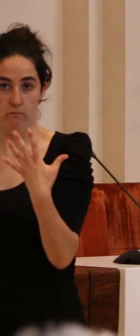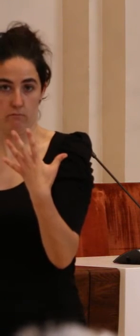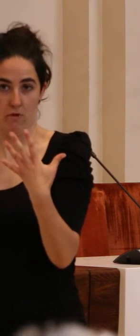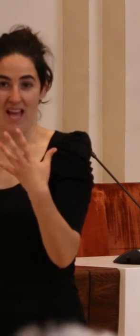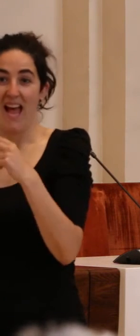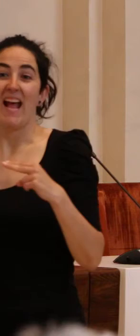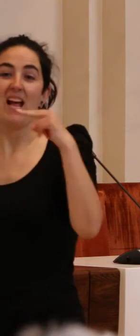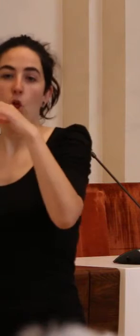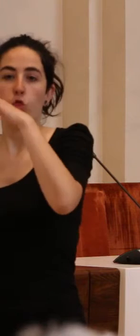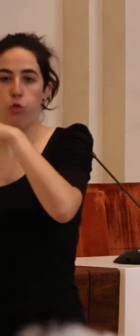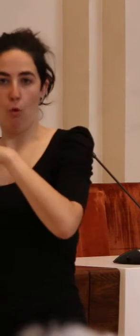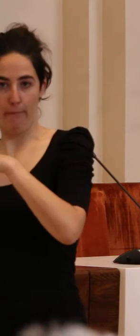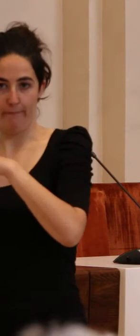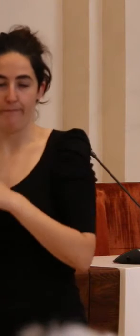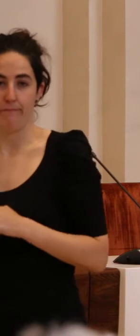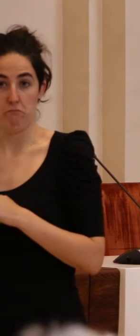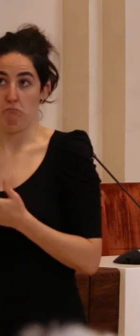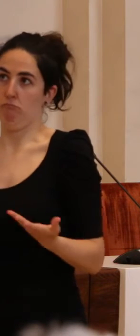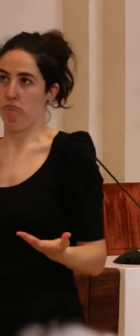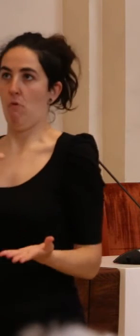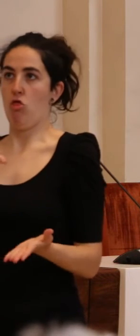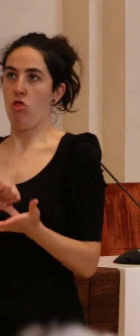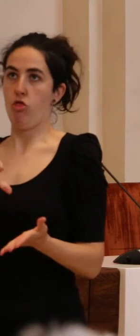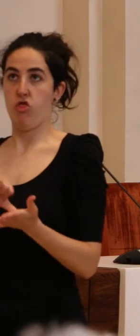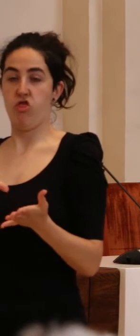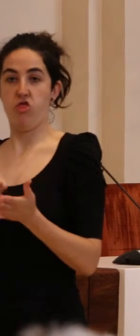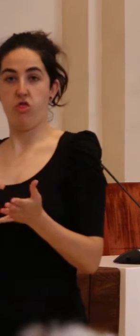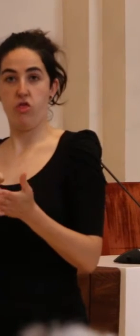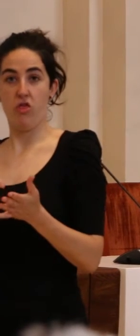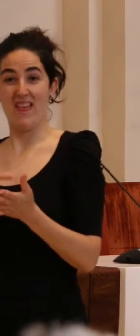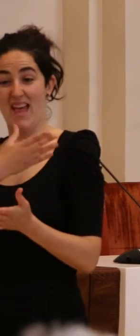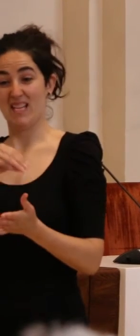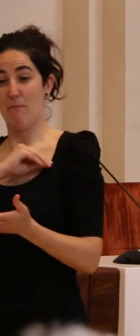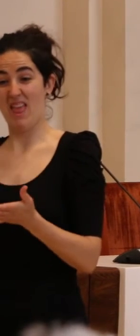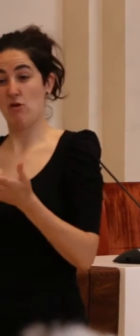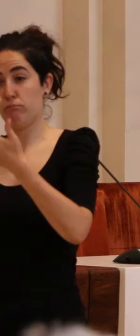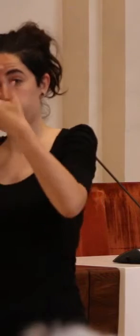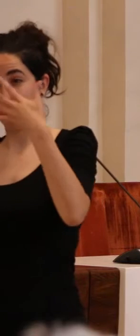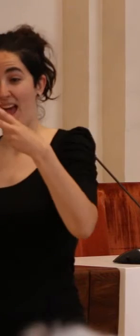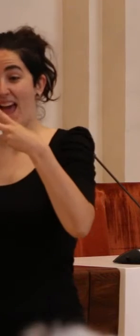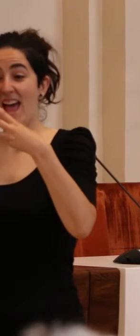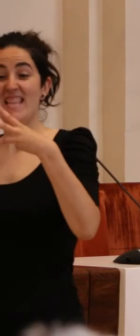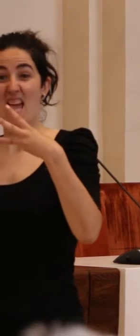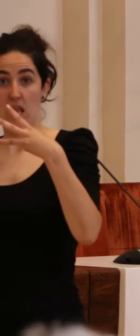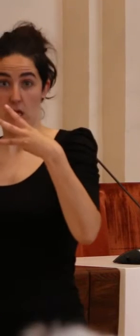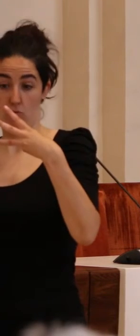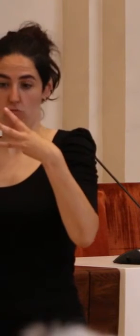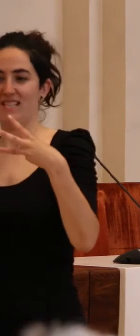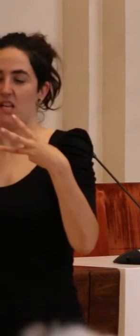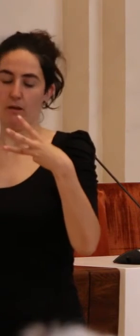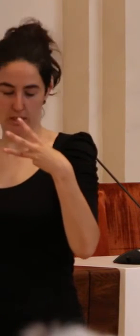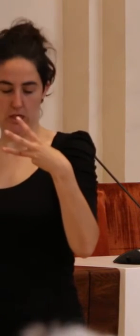categoría, algo que nos coloca como ciudad en la tercera posición de todo el estado. Pero